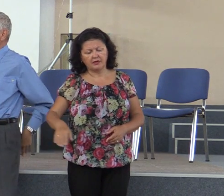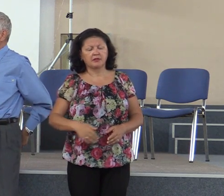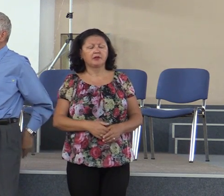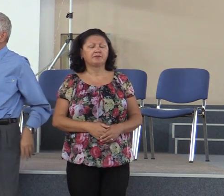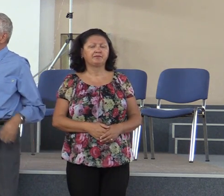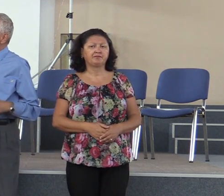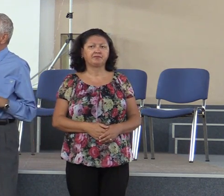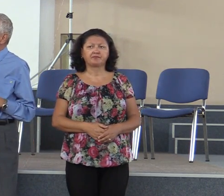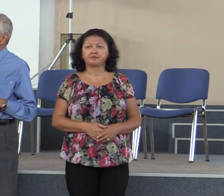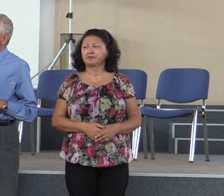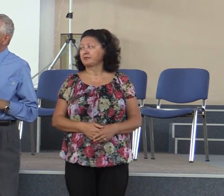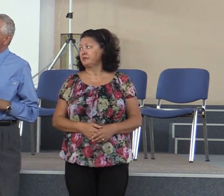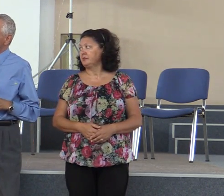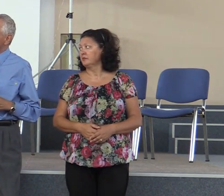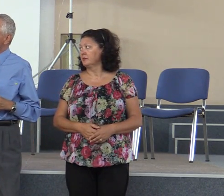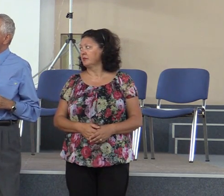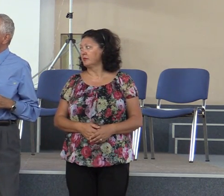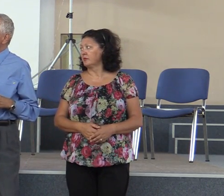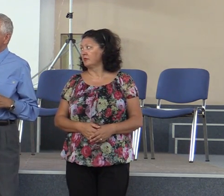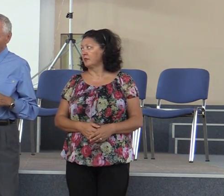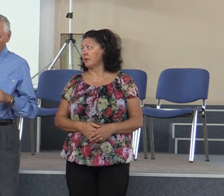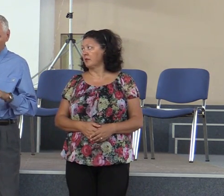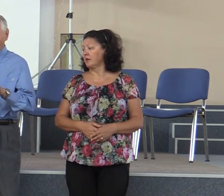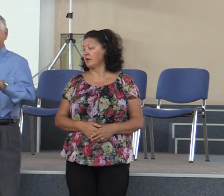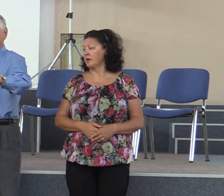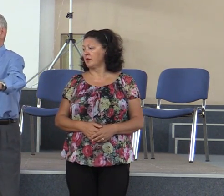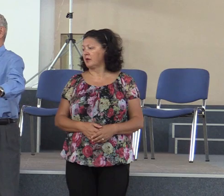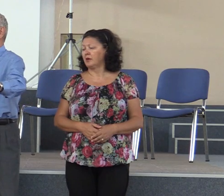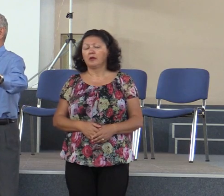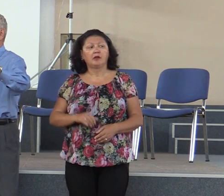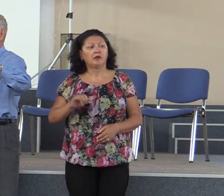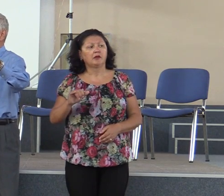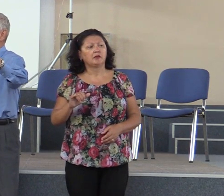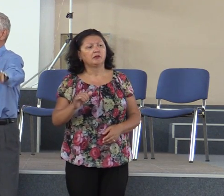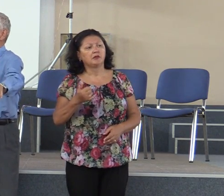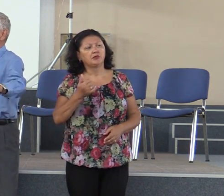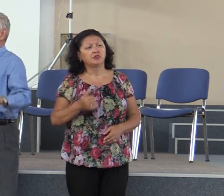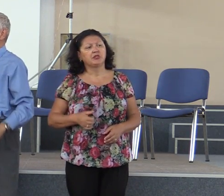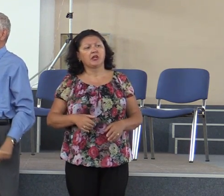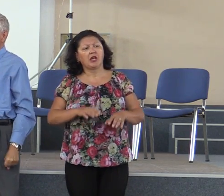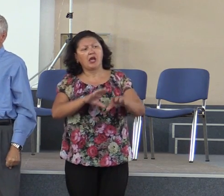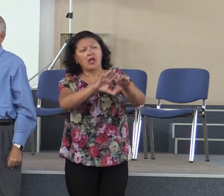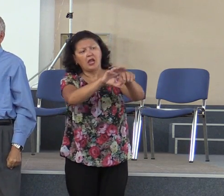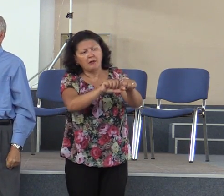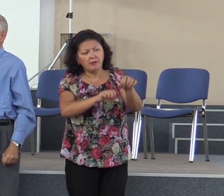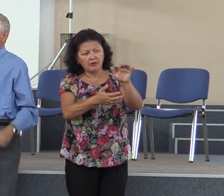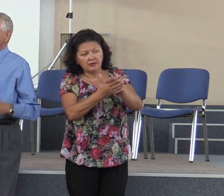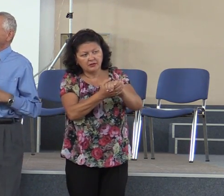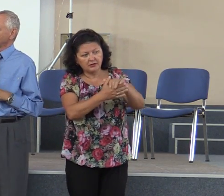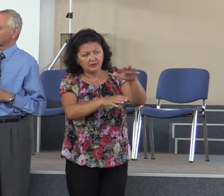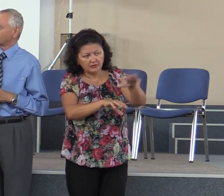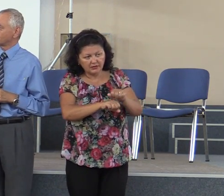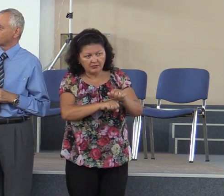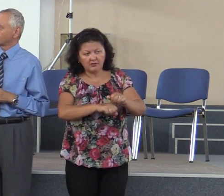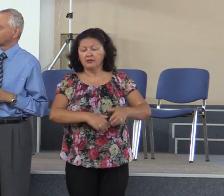din portofelul meu. And I reached out and grabbed his hand. Și am întins mâna și l-am apucat de mână. I was